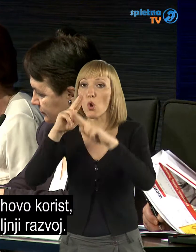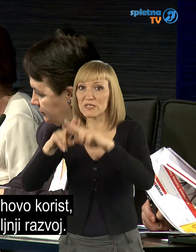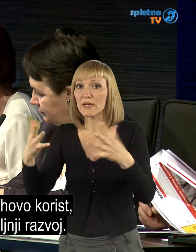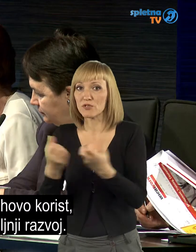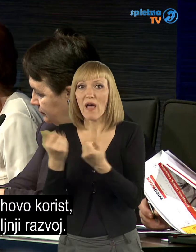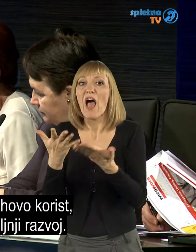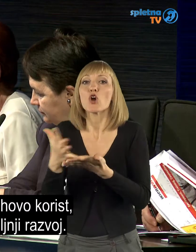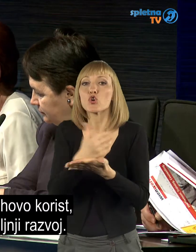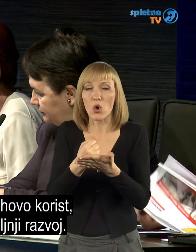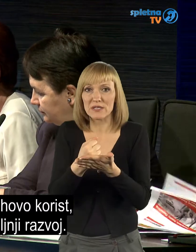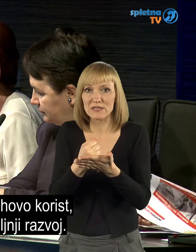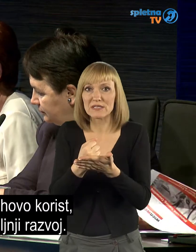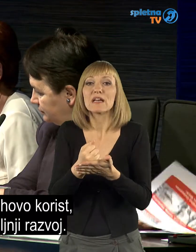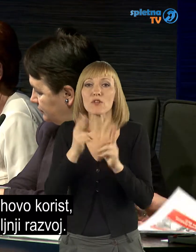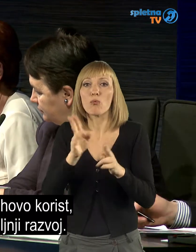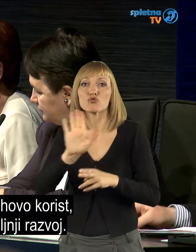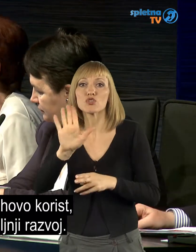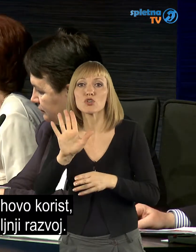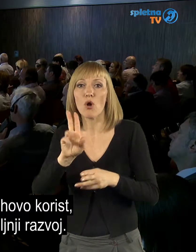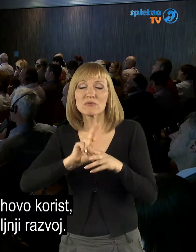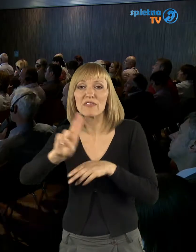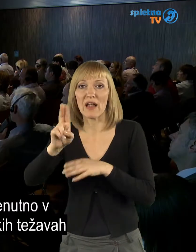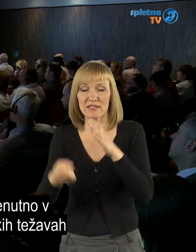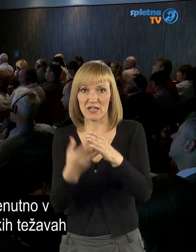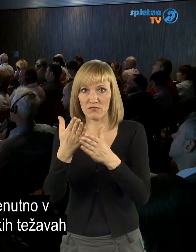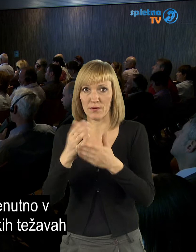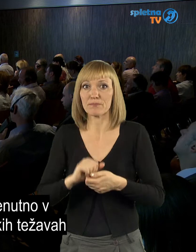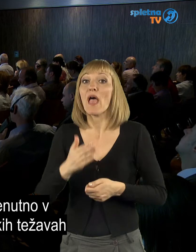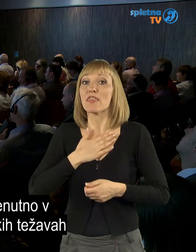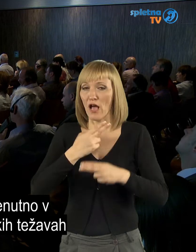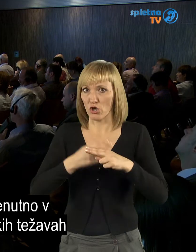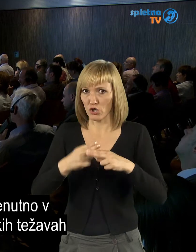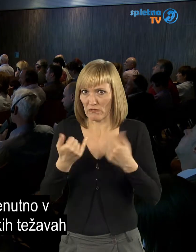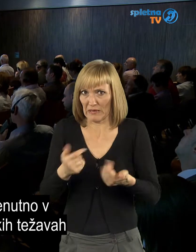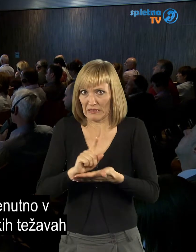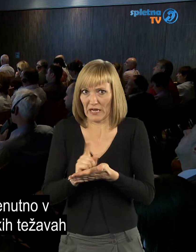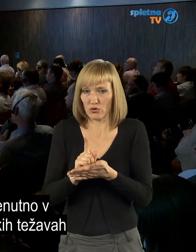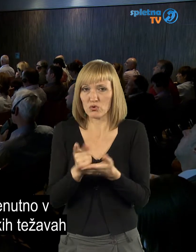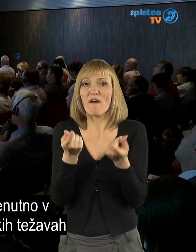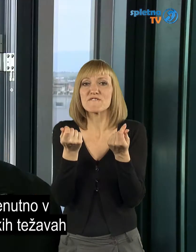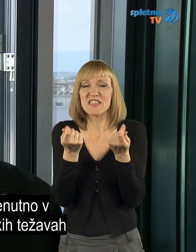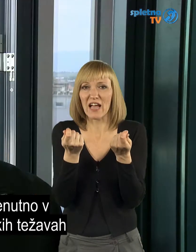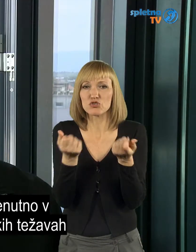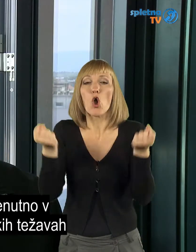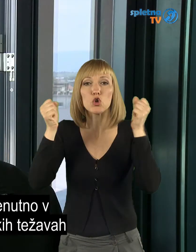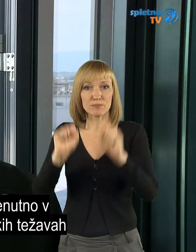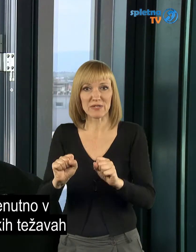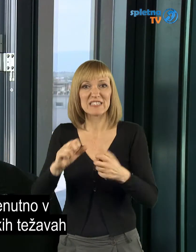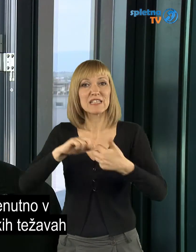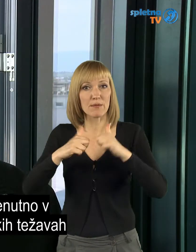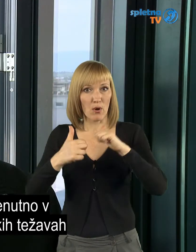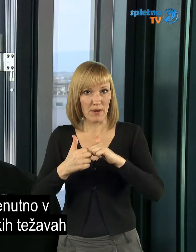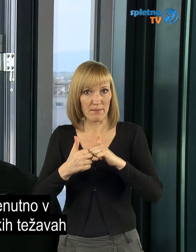v njihov korist omogoči njihov nadaljni razvoj. Naša država je trenutno v